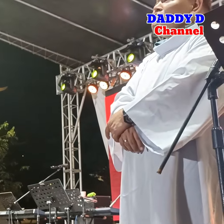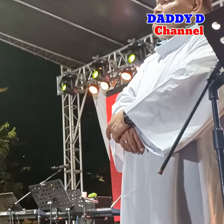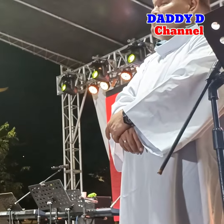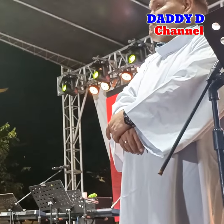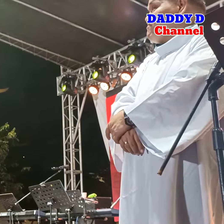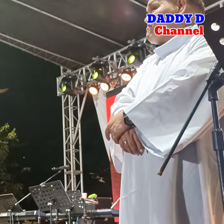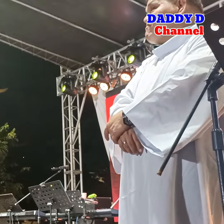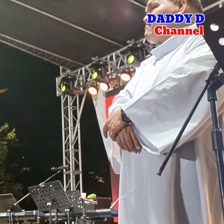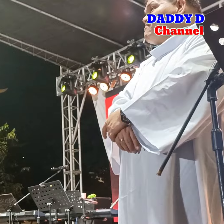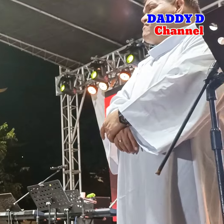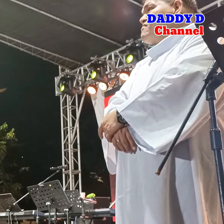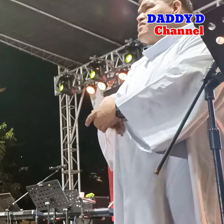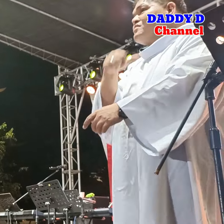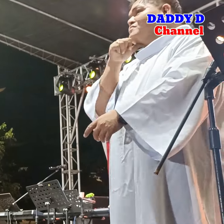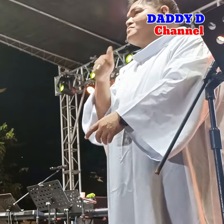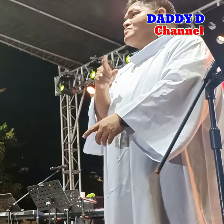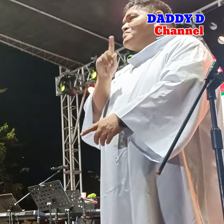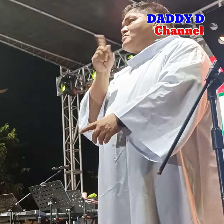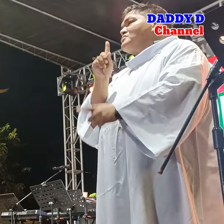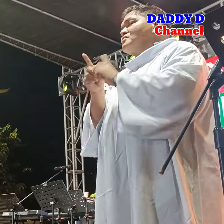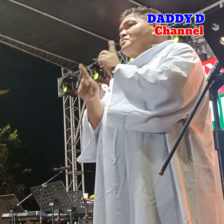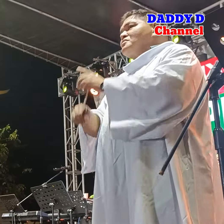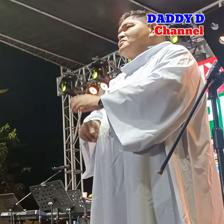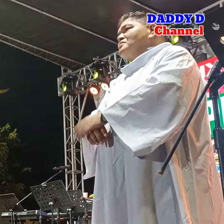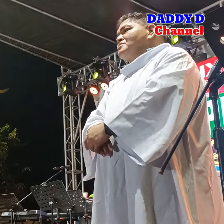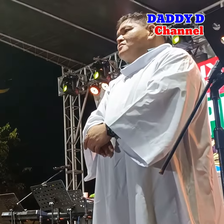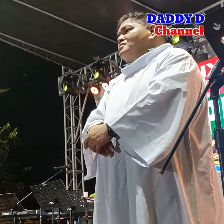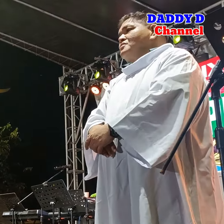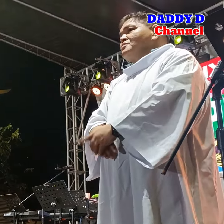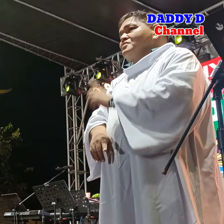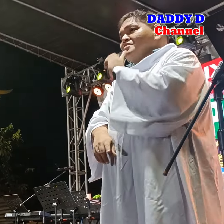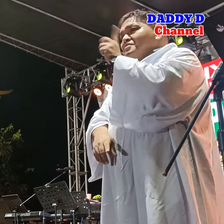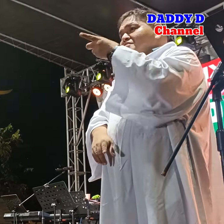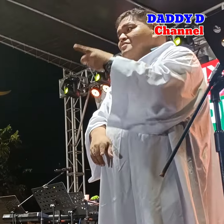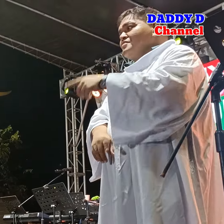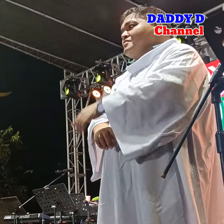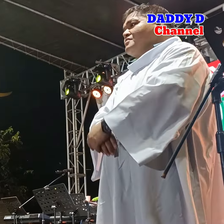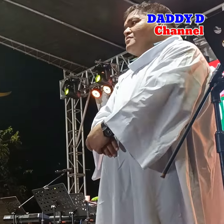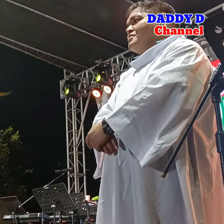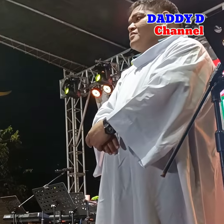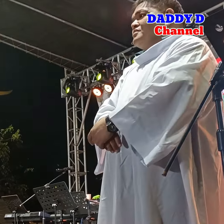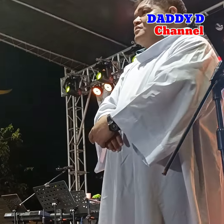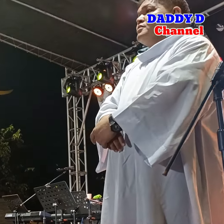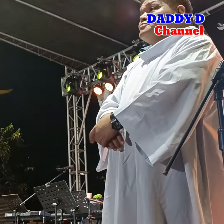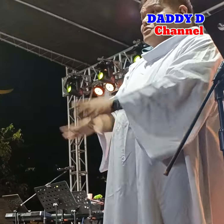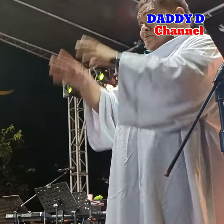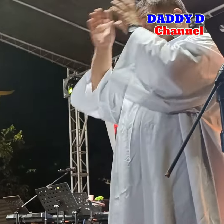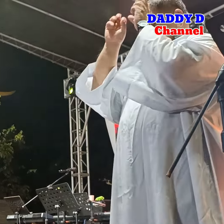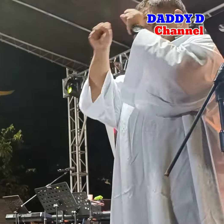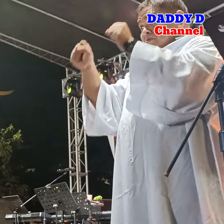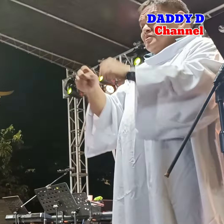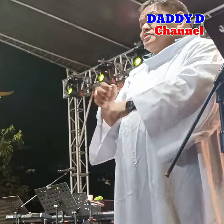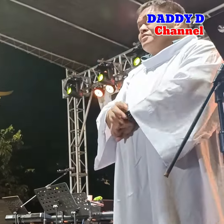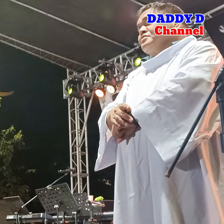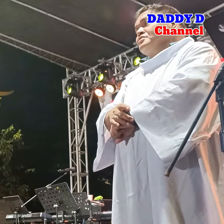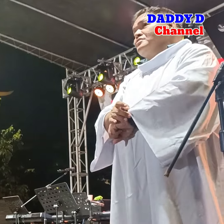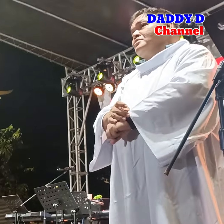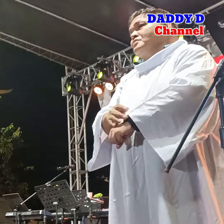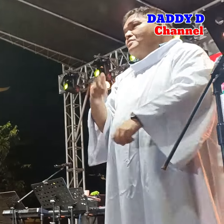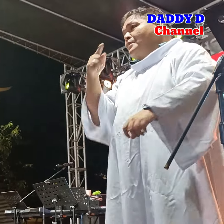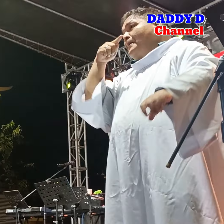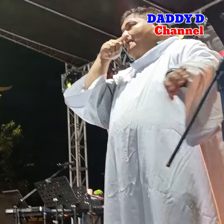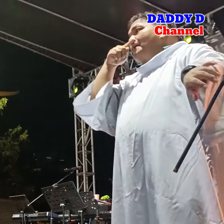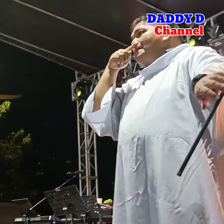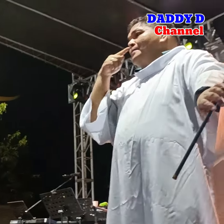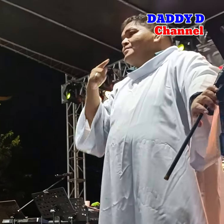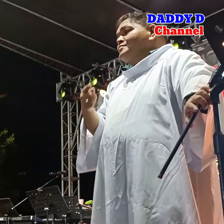Palagay ko, kasi hindi niya tayo kausap eh. Anong sinagot niya nung tinanong siya, Mr. President, gumagamit